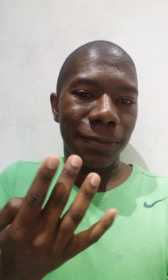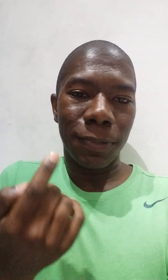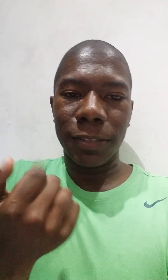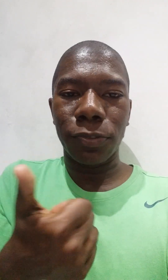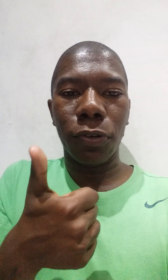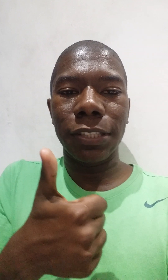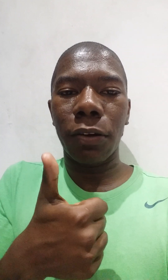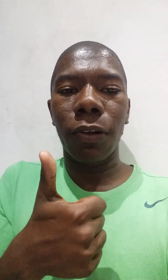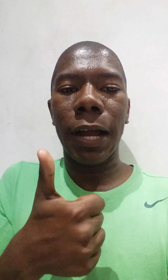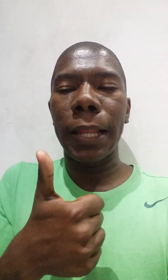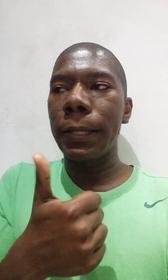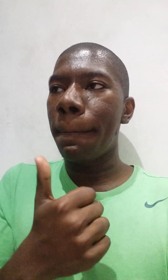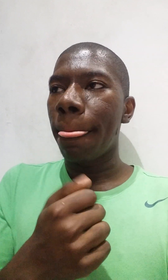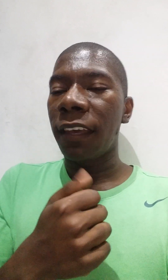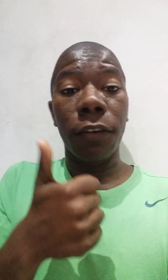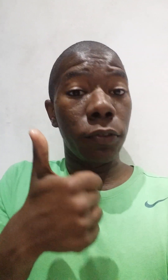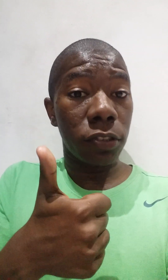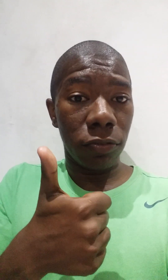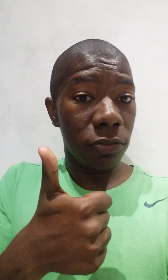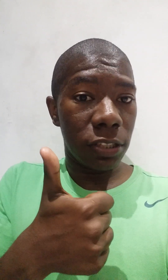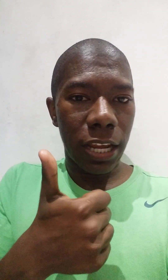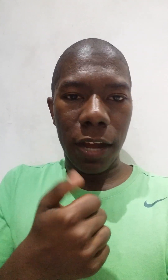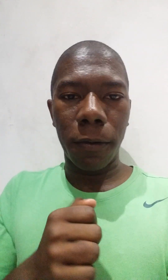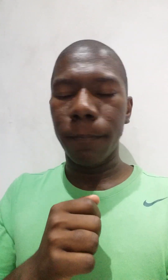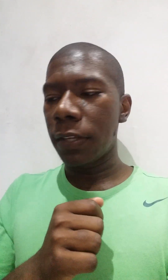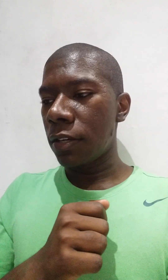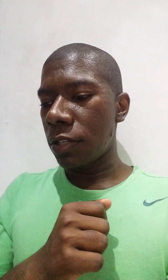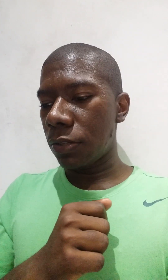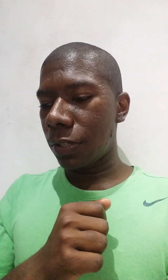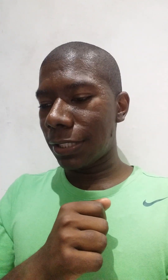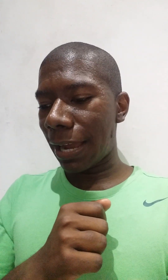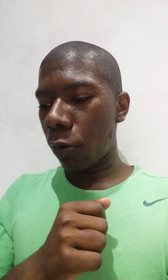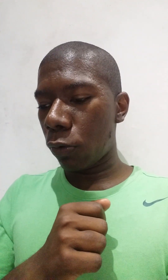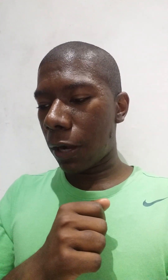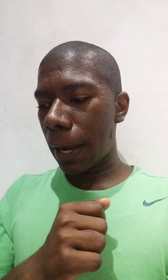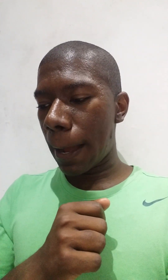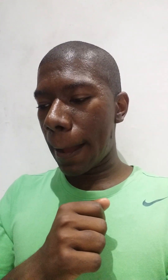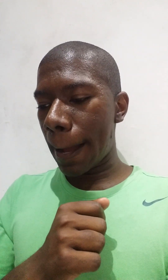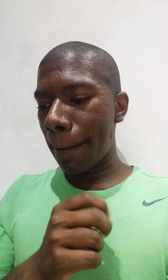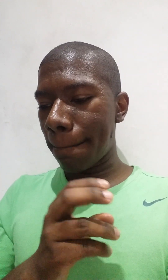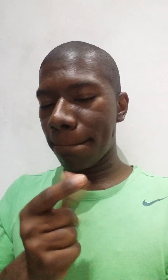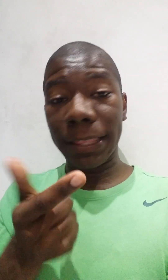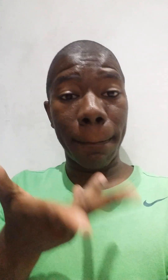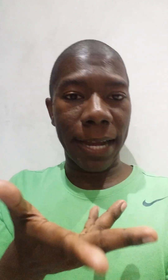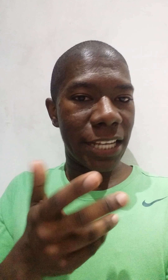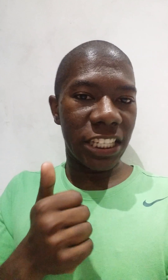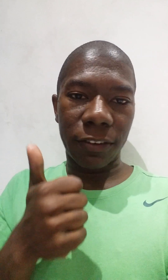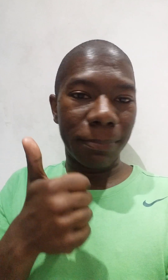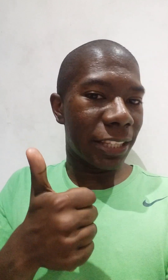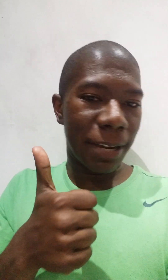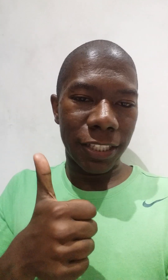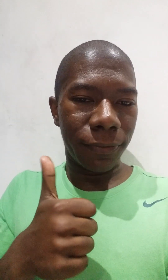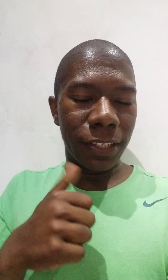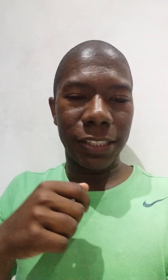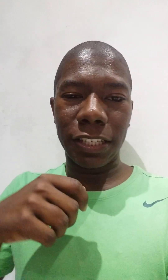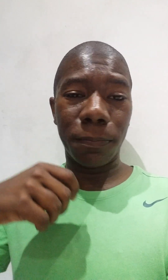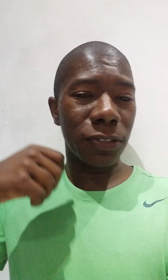por exemplo se eu quiser colocar ali Revolução Industrial se eu quiser colocar matemática matemática financeira posso